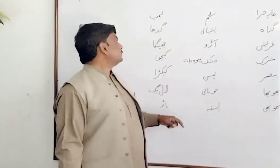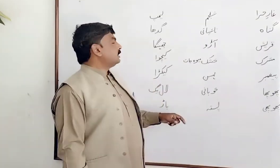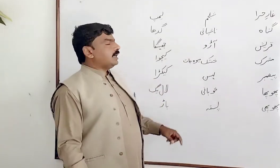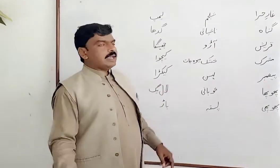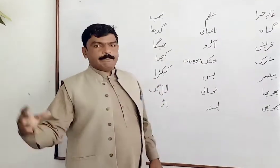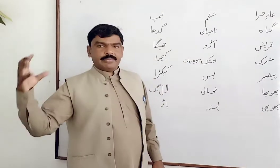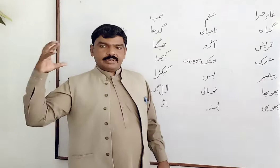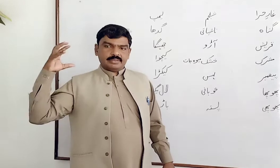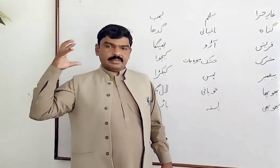लैम्प।